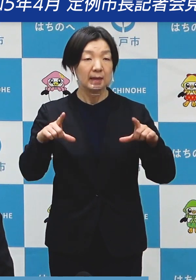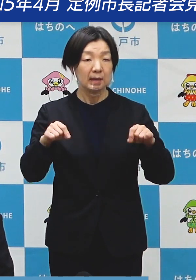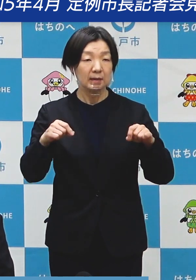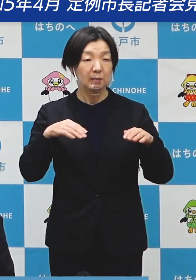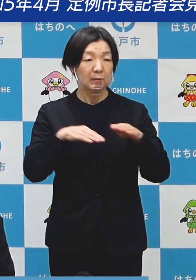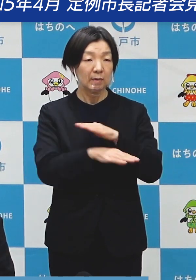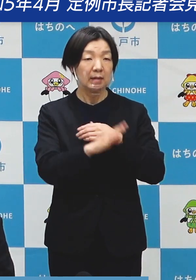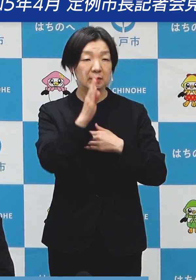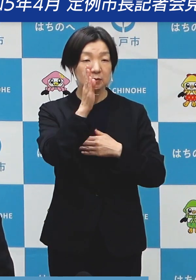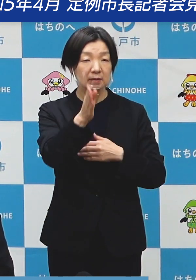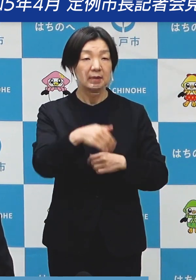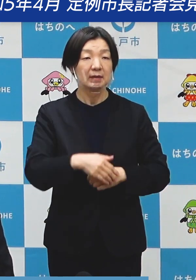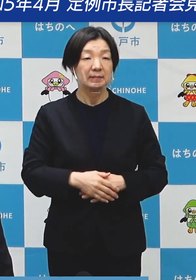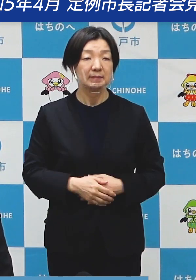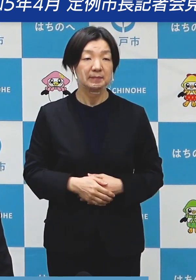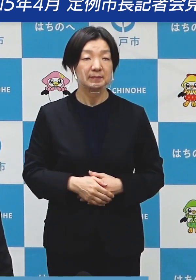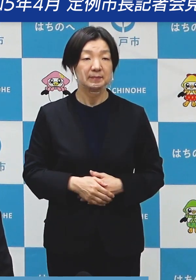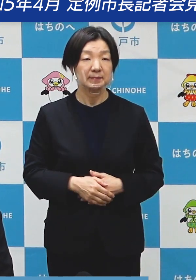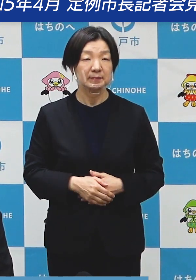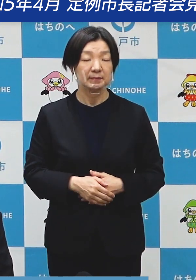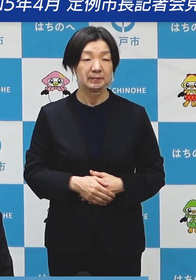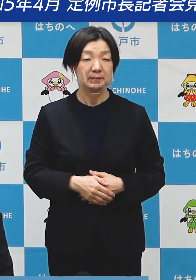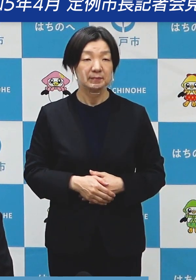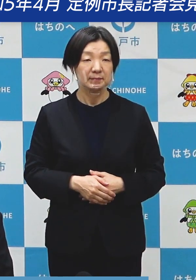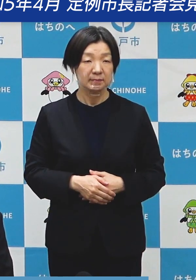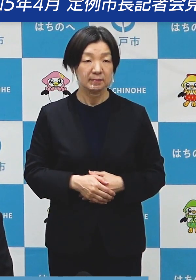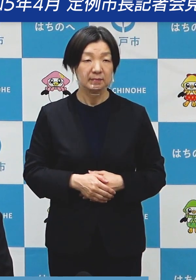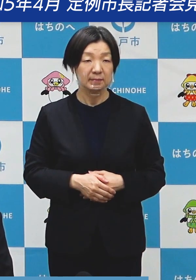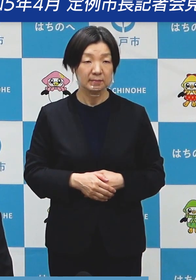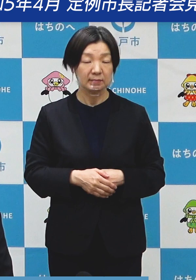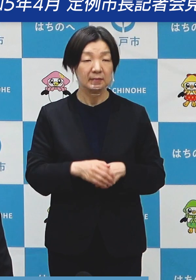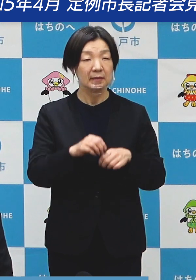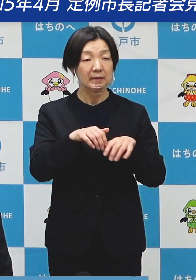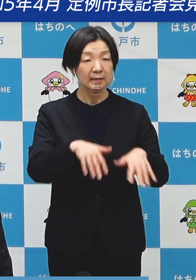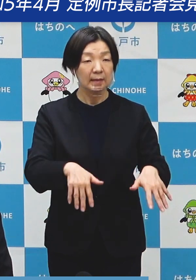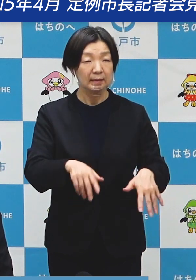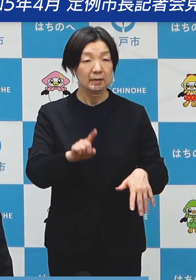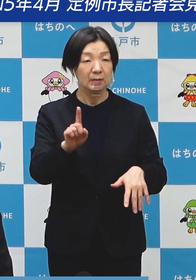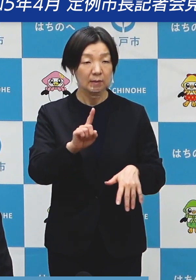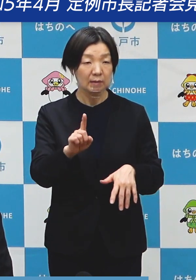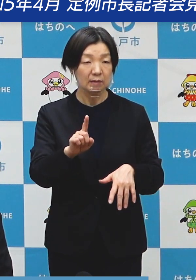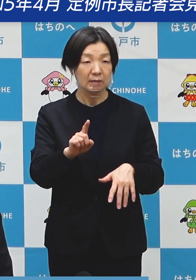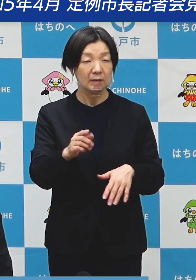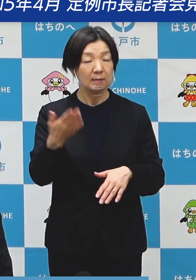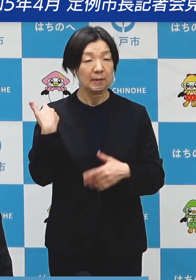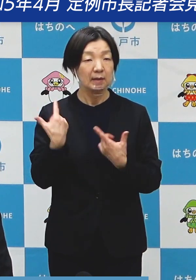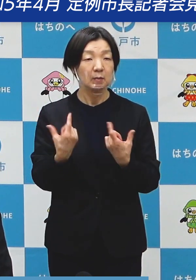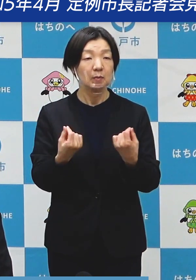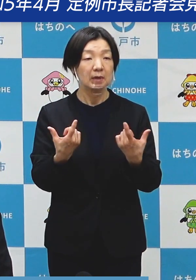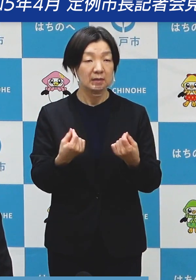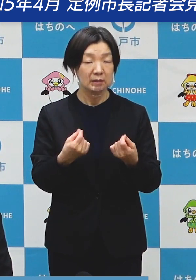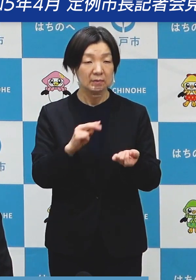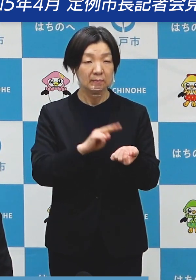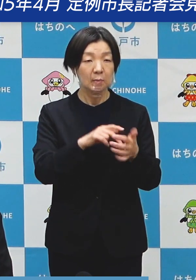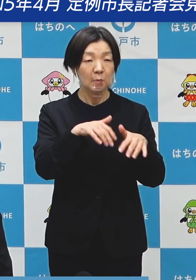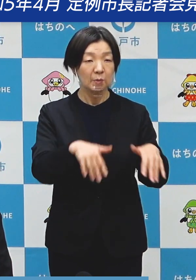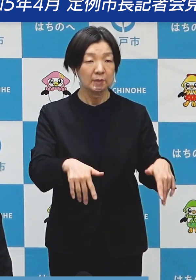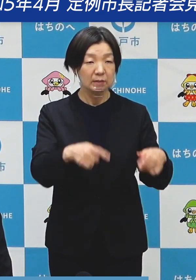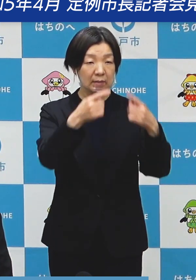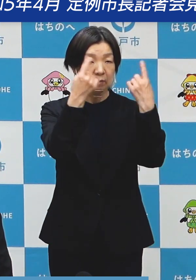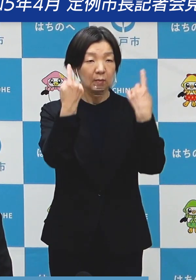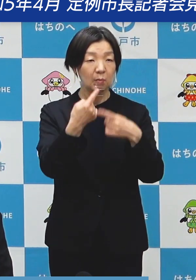お願いいたします接種体制といたしましては引き続き受託医療機関における